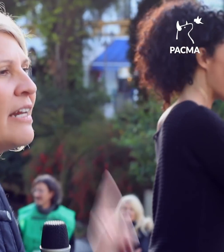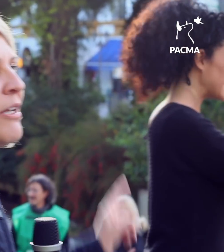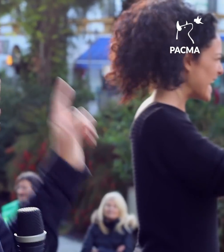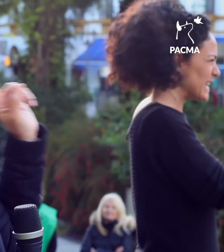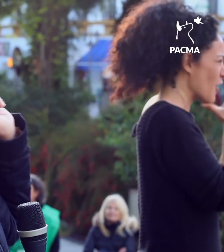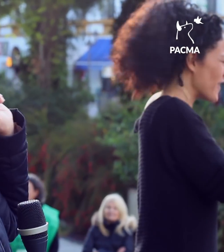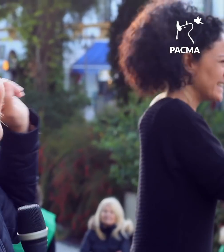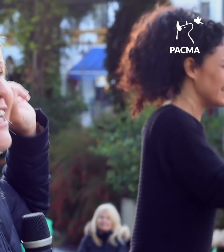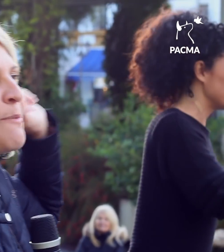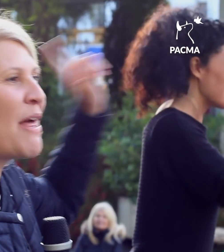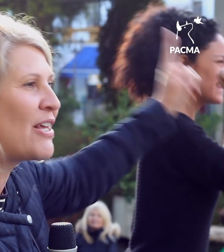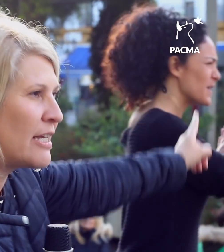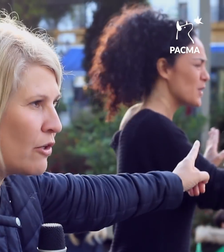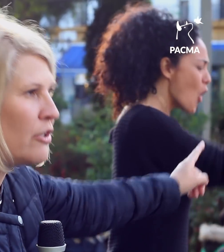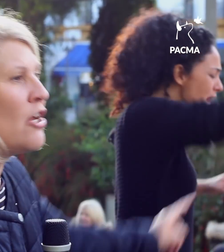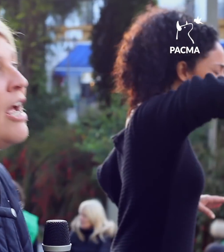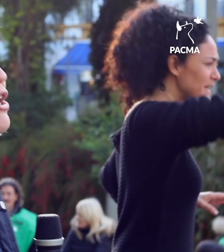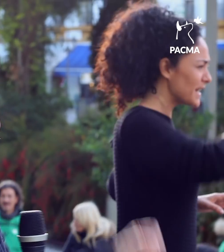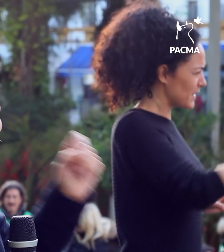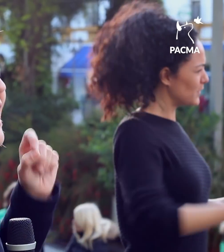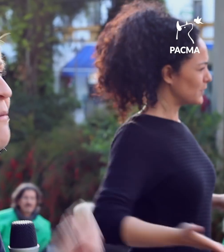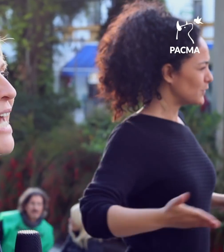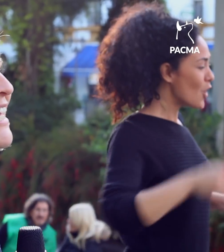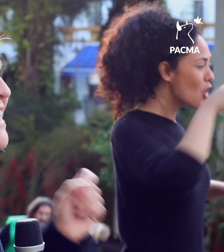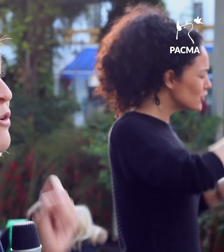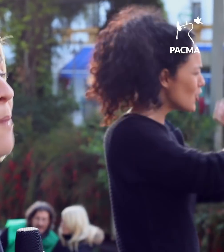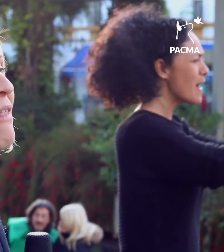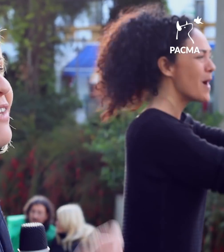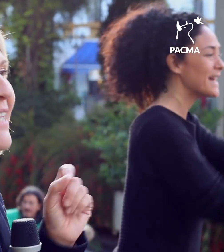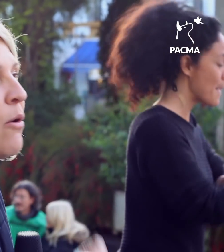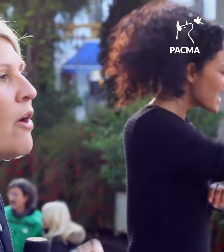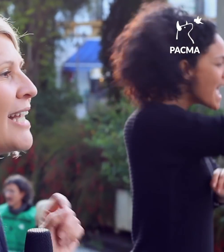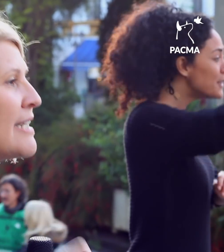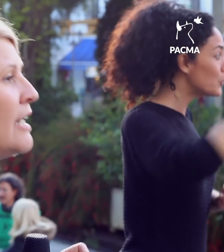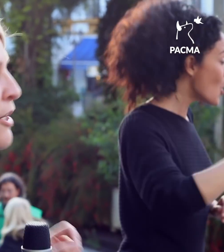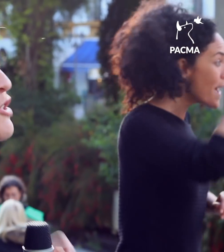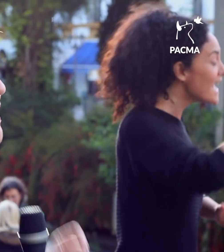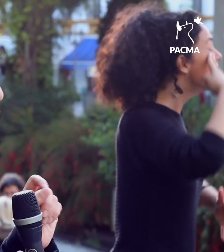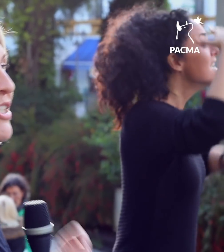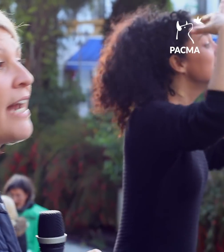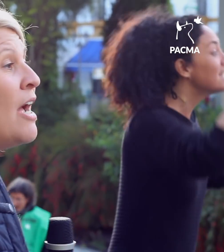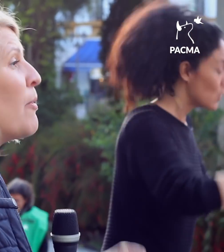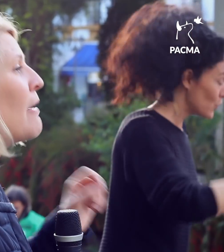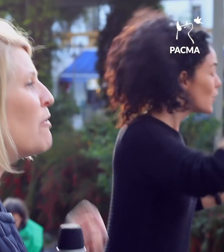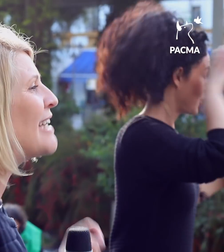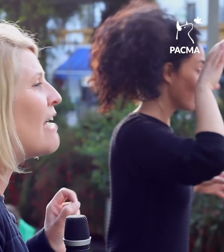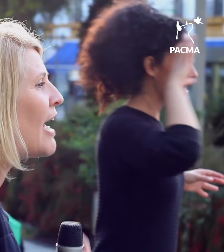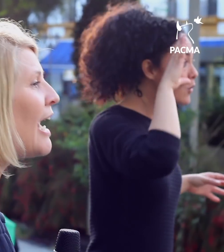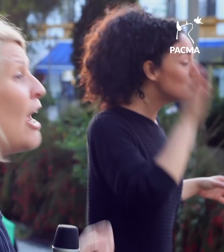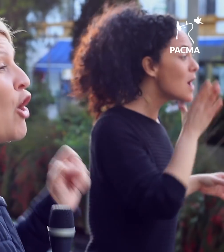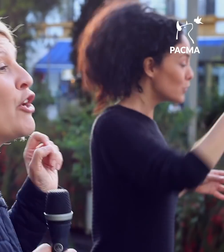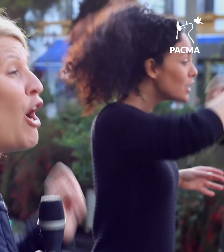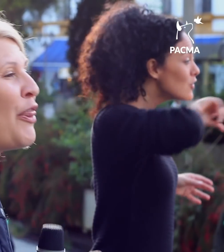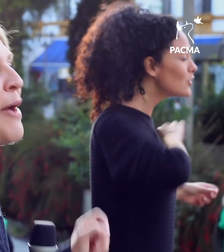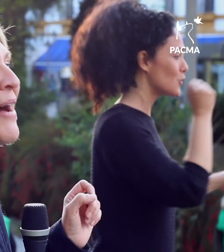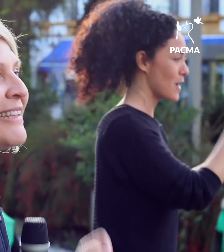tan terribles como las que suceden en las plazas de toros, lo vamos a cambiar desde Europa, donde seguro que sí nos van a escuchar, porque vamos a